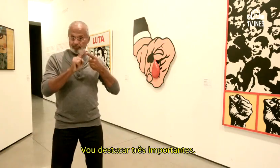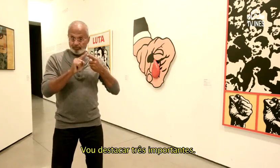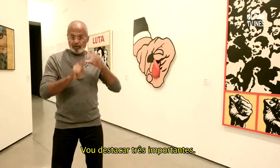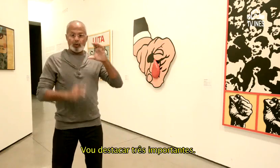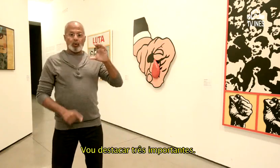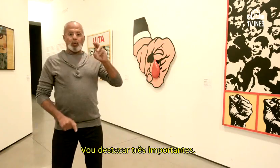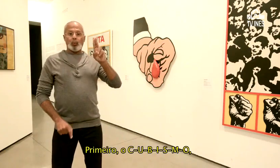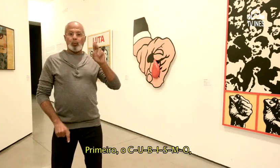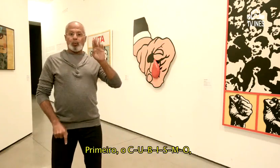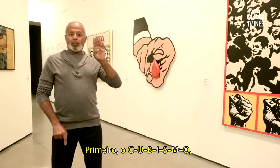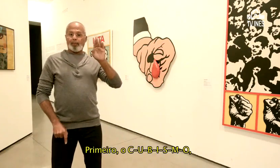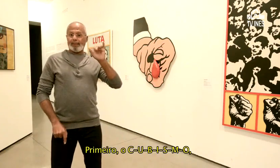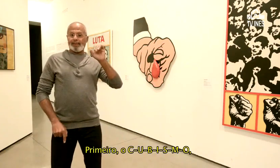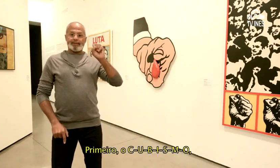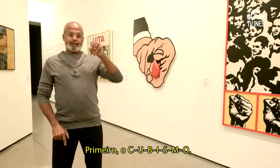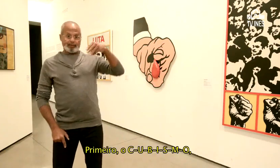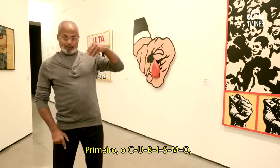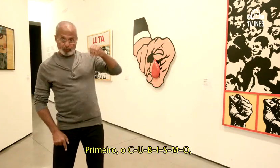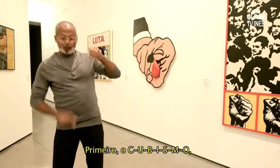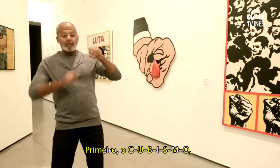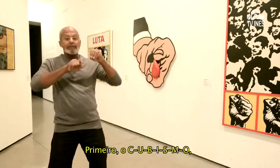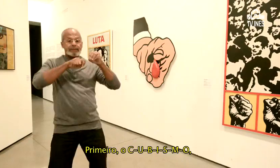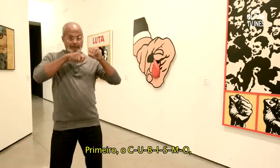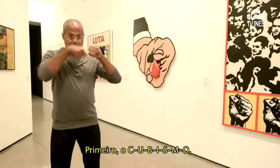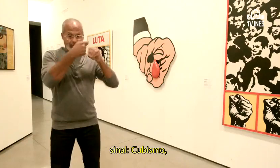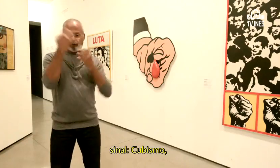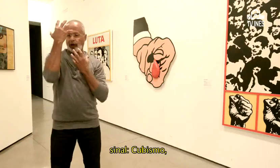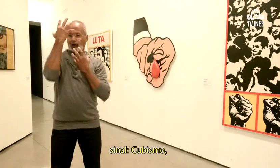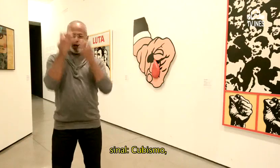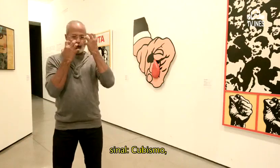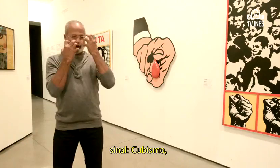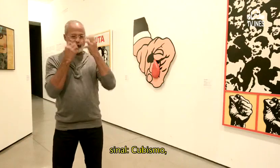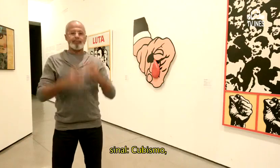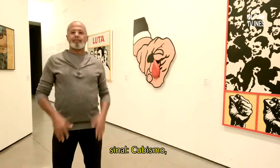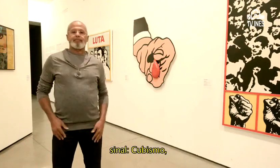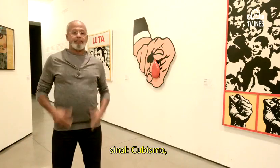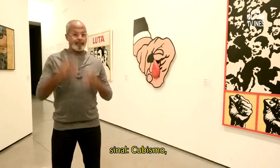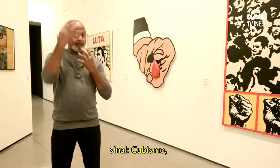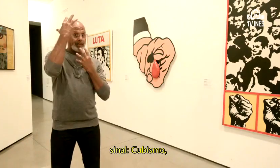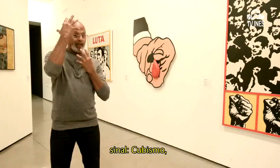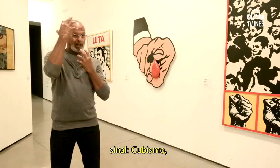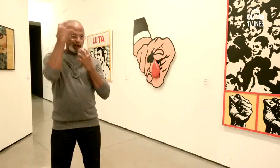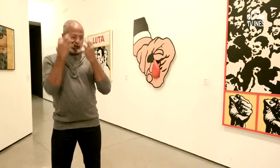importantes. Primeiro, o cubismo. Sinal, cubismo.